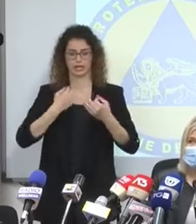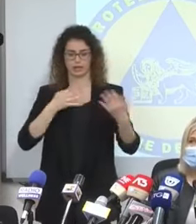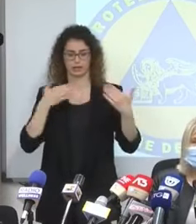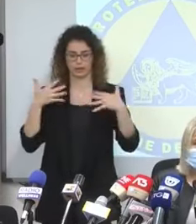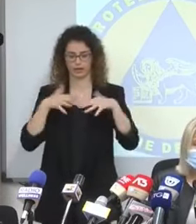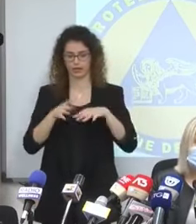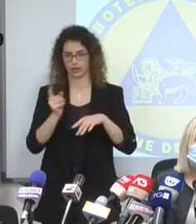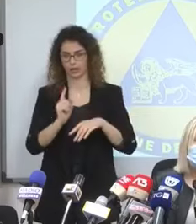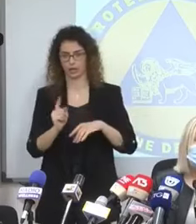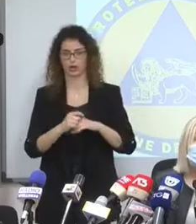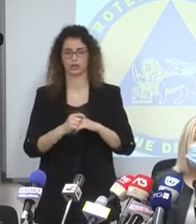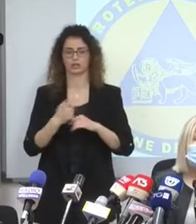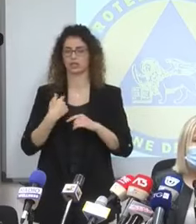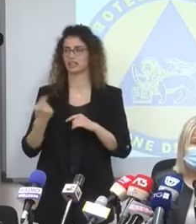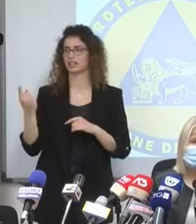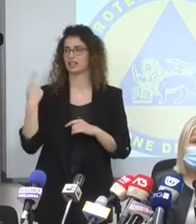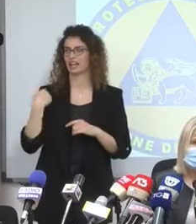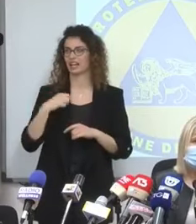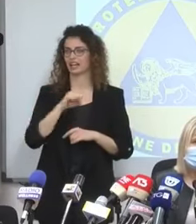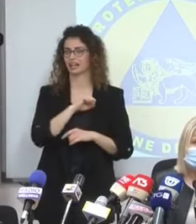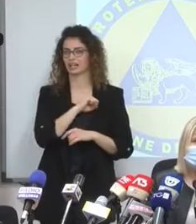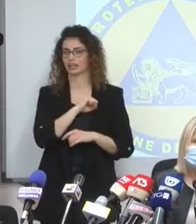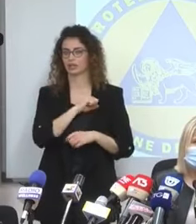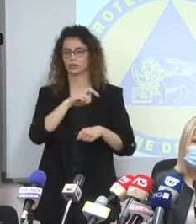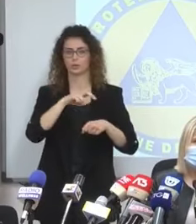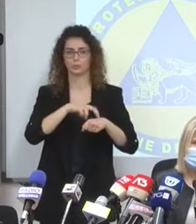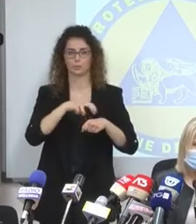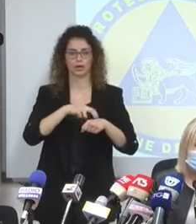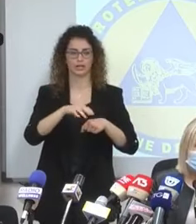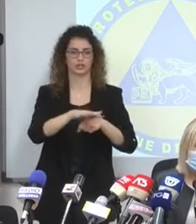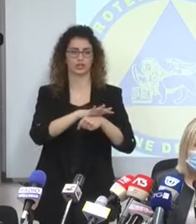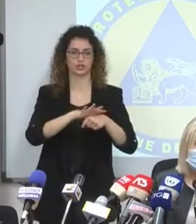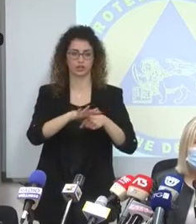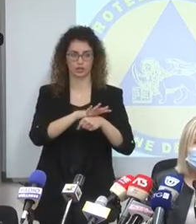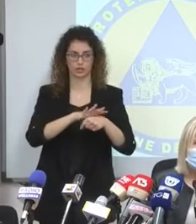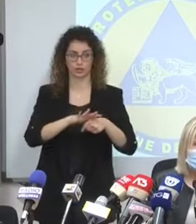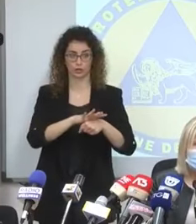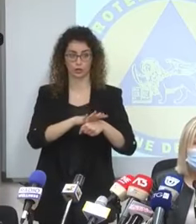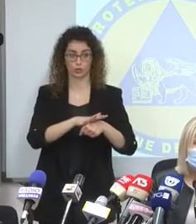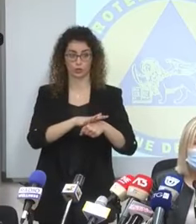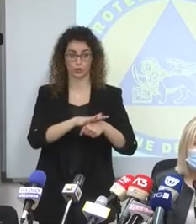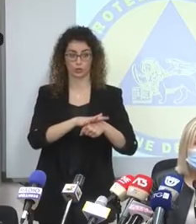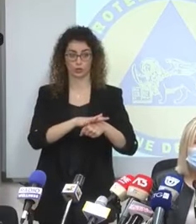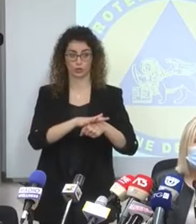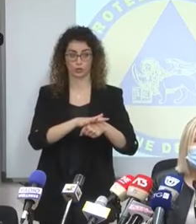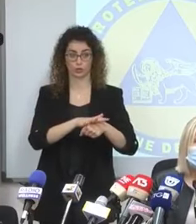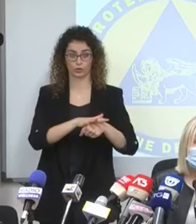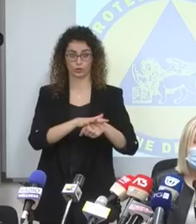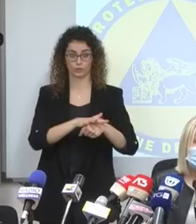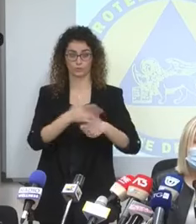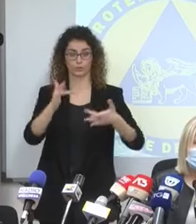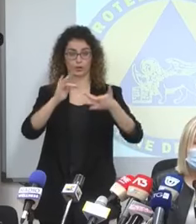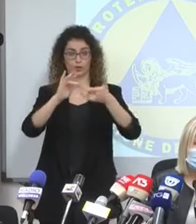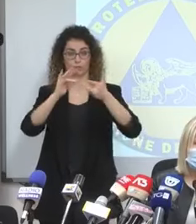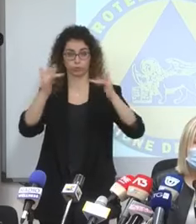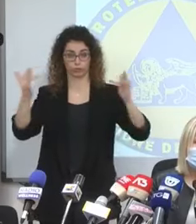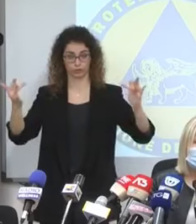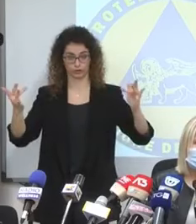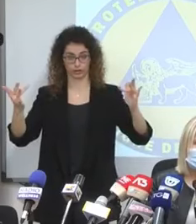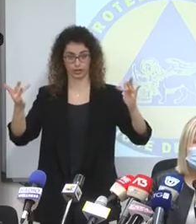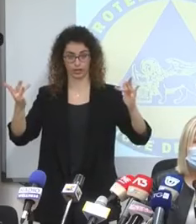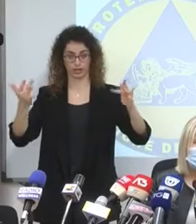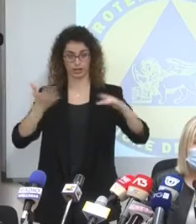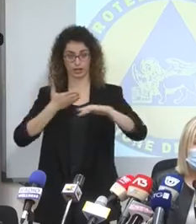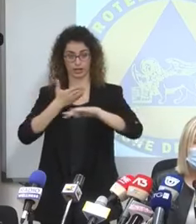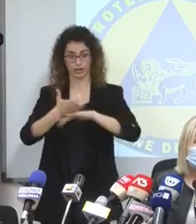combaciano. Da ieri mi sembra ogni medico di medicina generale, entrando nel portale